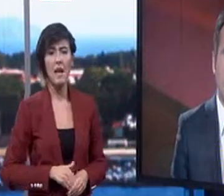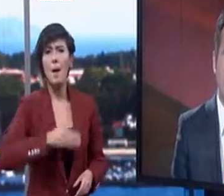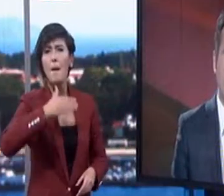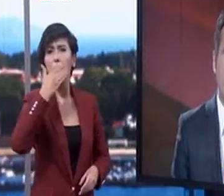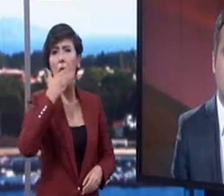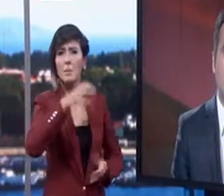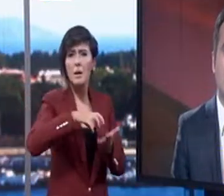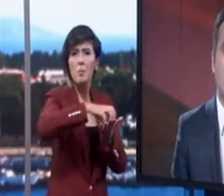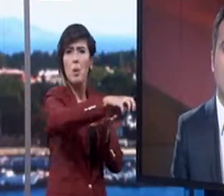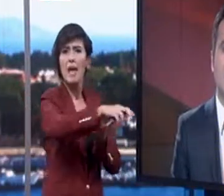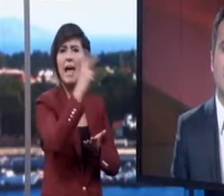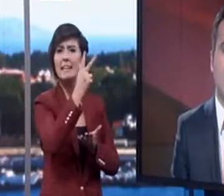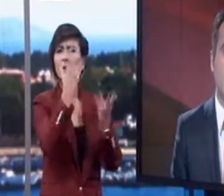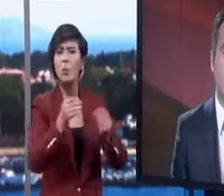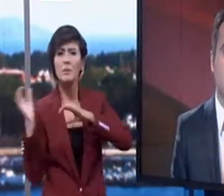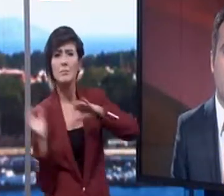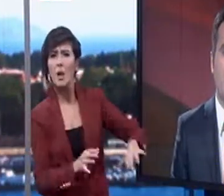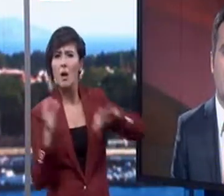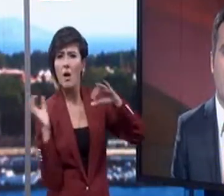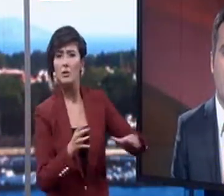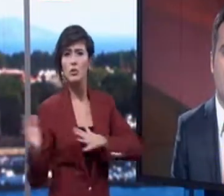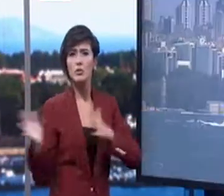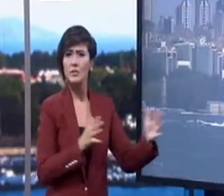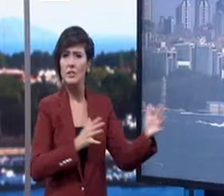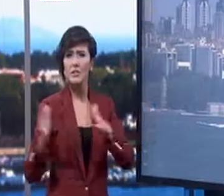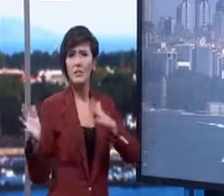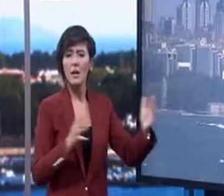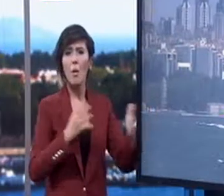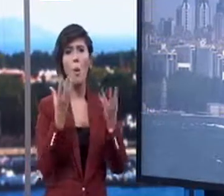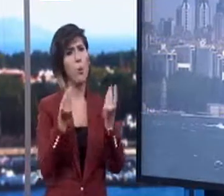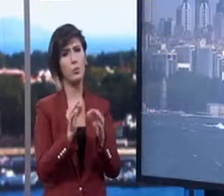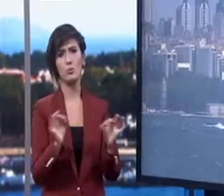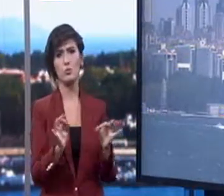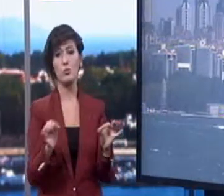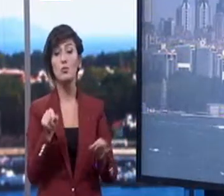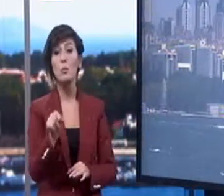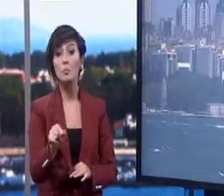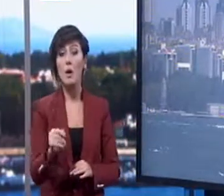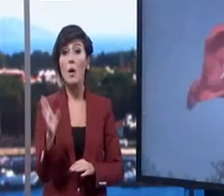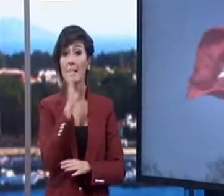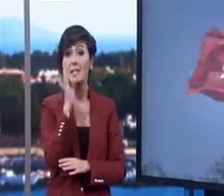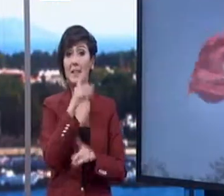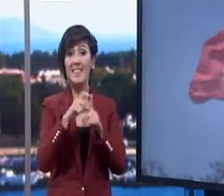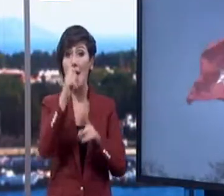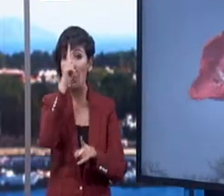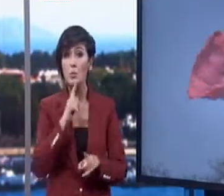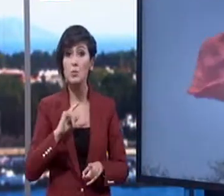Marmara bölgesinde etkili olan sağanak yağış ve fırtına hayatı olumsuz etkiliyor. Kocaeli'de D100 karayolunda ulaşım çift yönlü